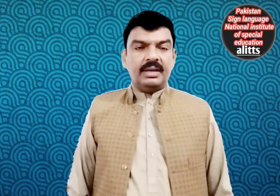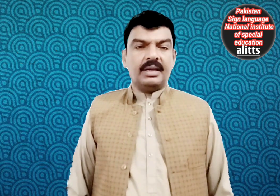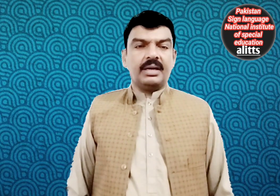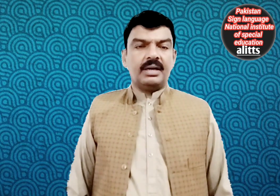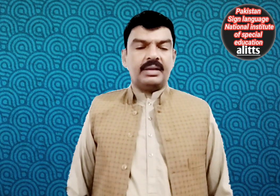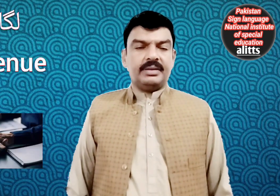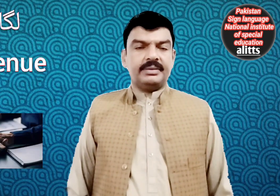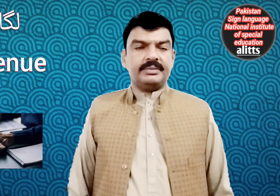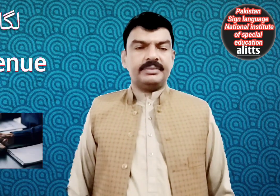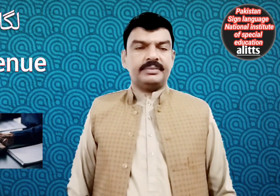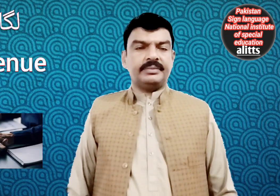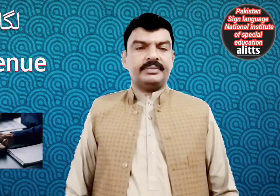लगान,